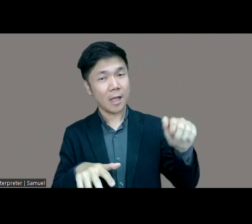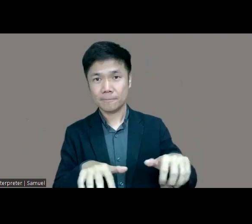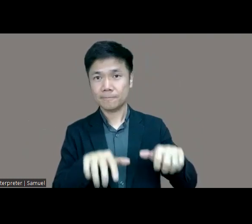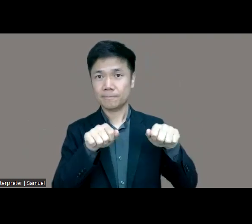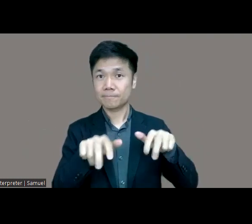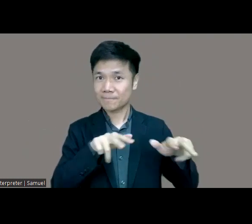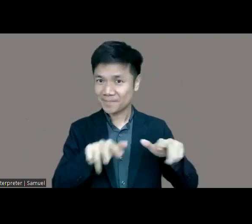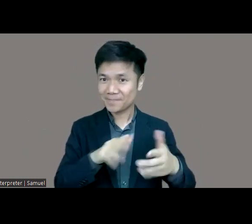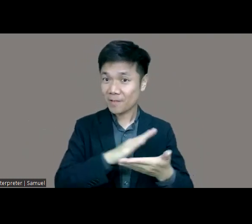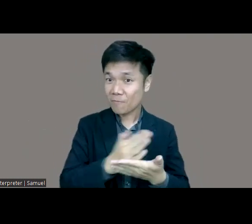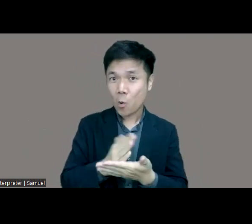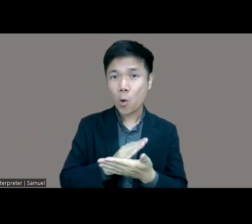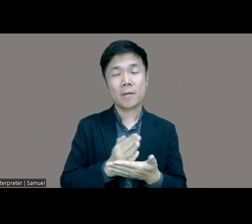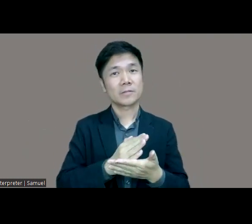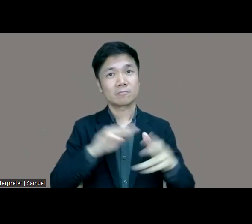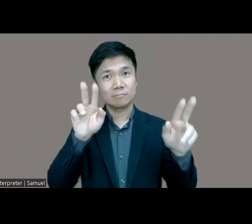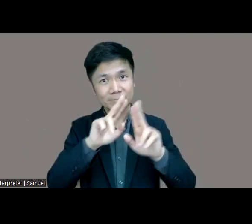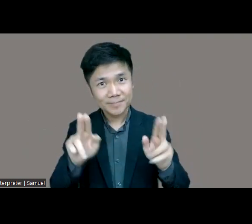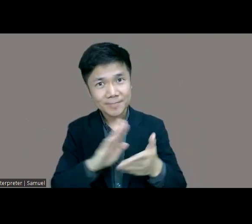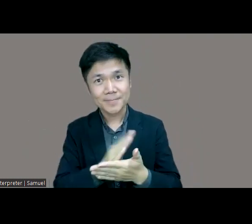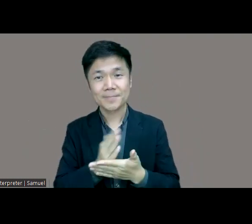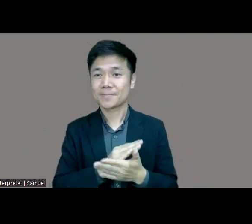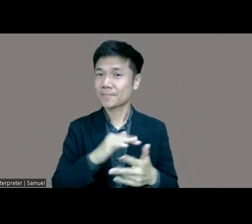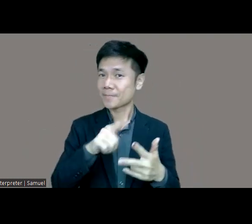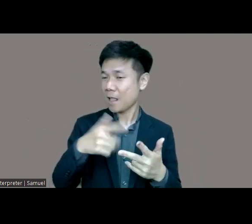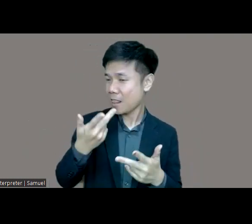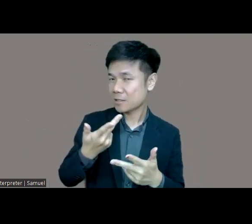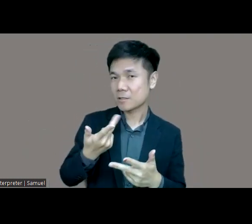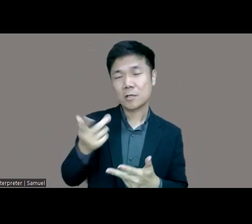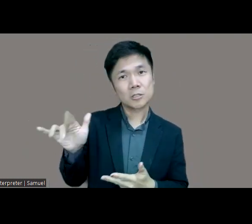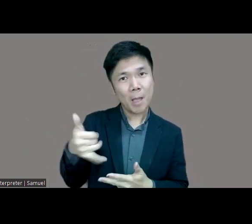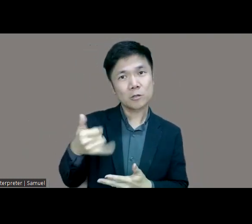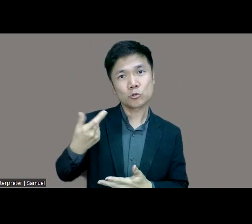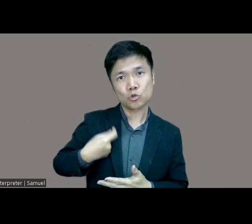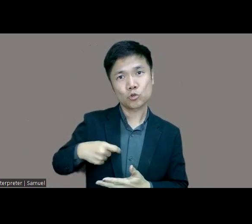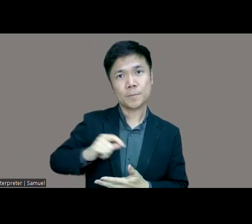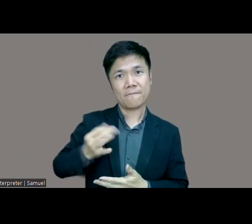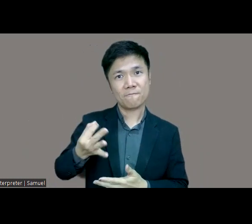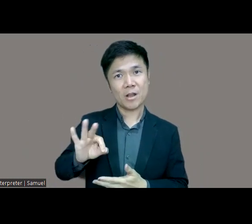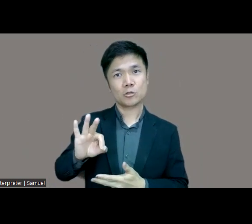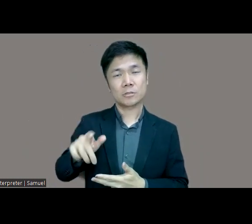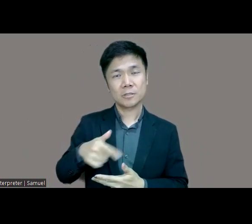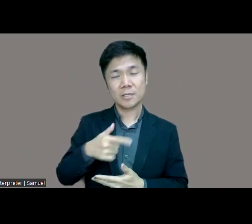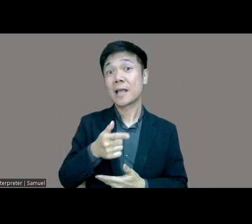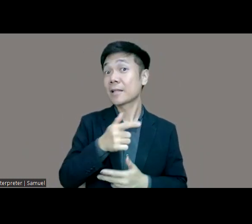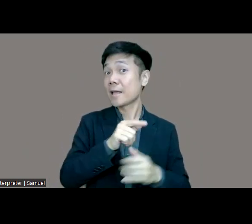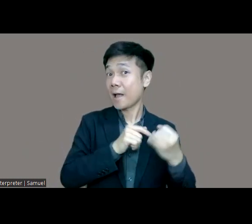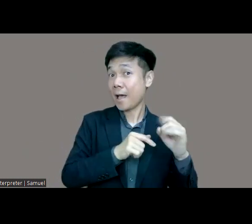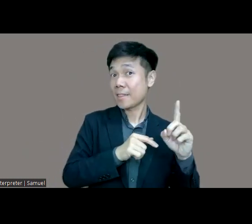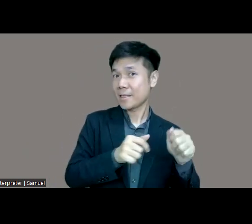le tout pour l'IDA, tous les interprètes, pour le langage de signes international, les